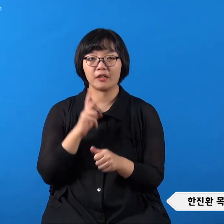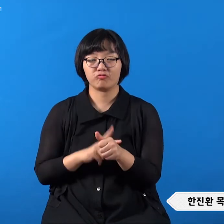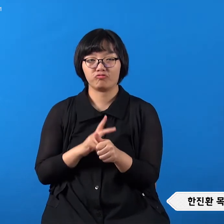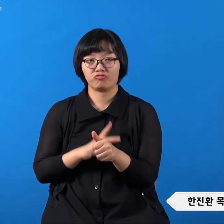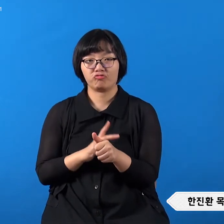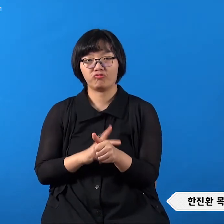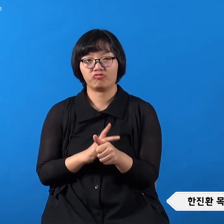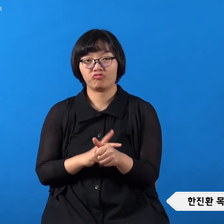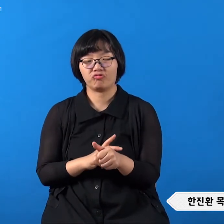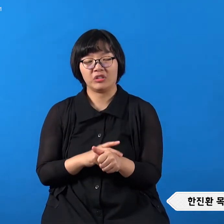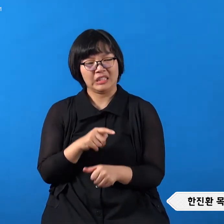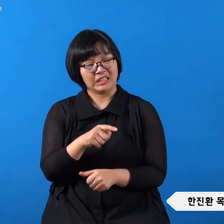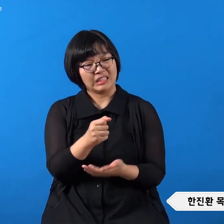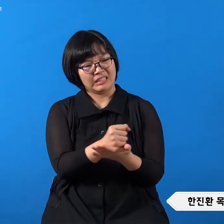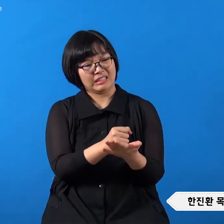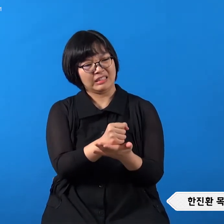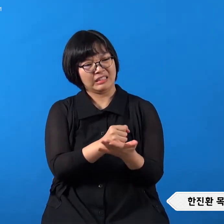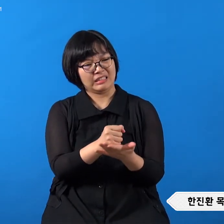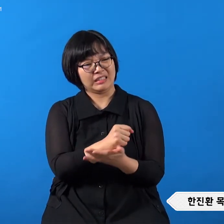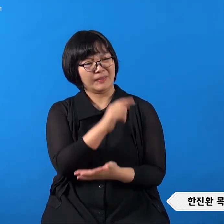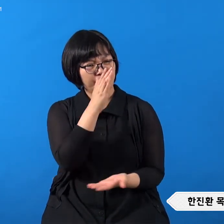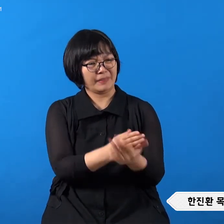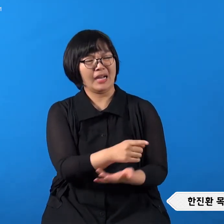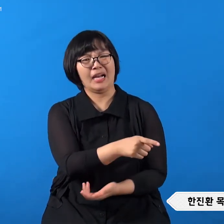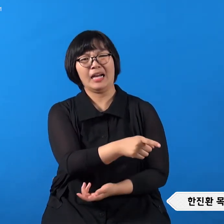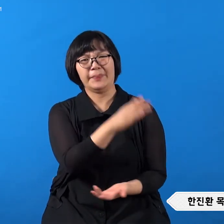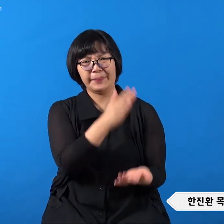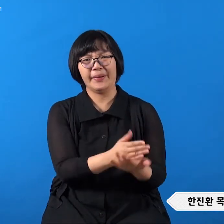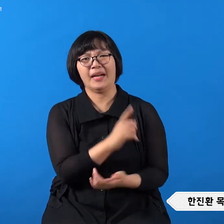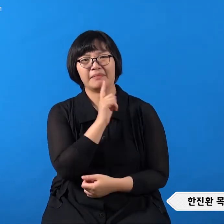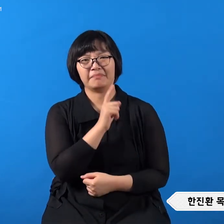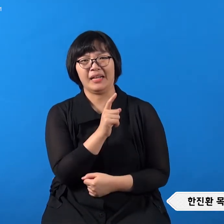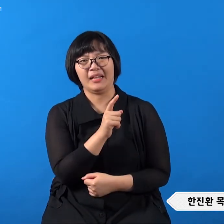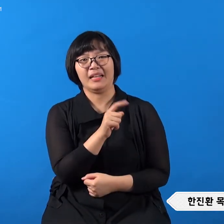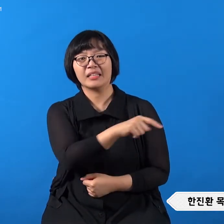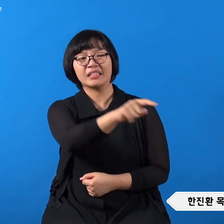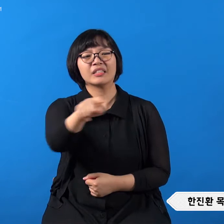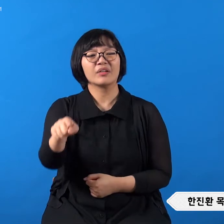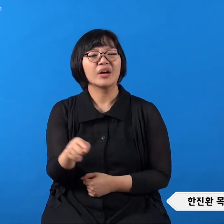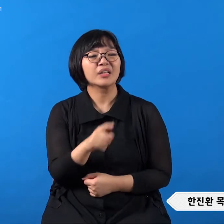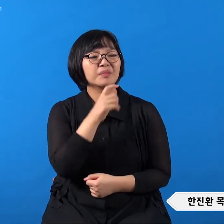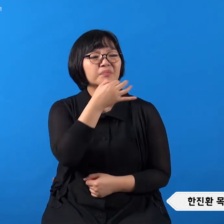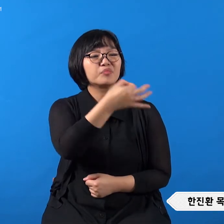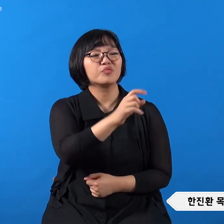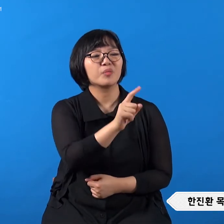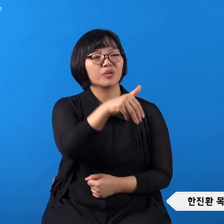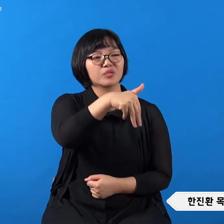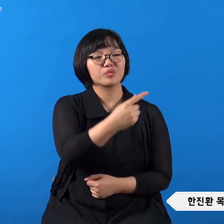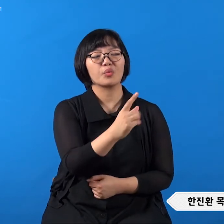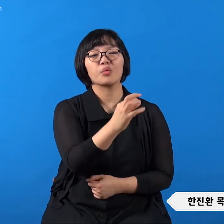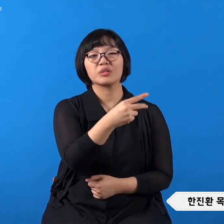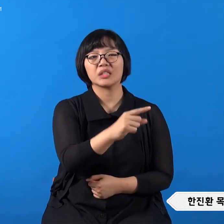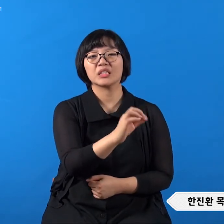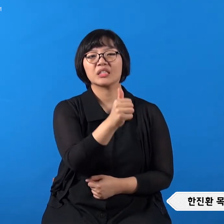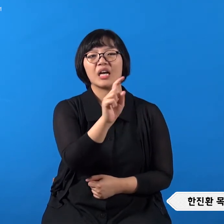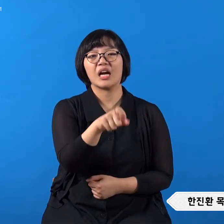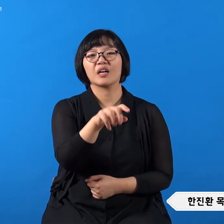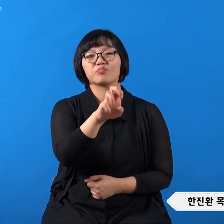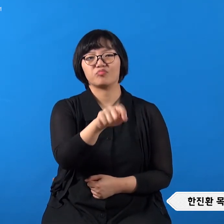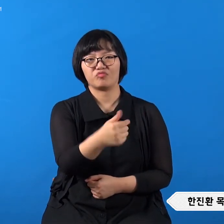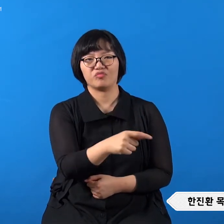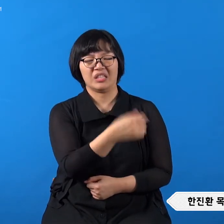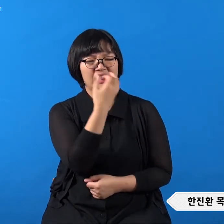바울은 그런 미신적인 믿음을 가리켜서 지금 초등학문이라 그렇게 말합니다. 그런